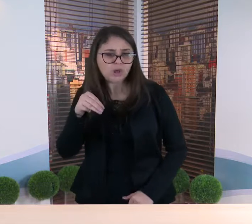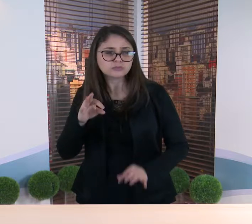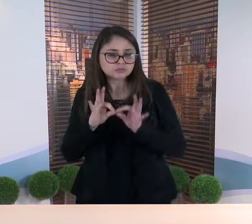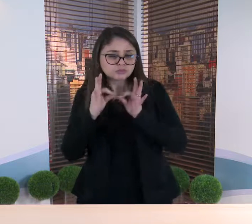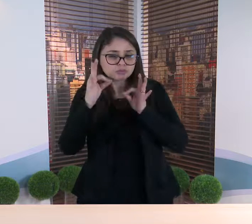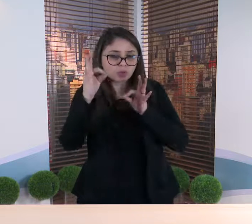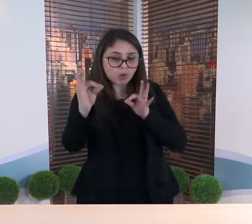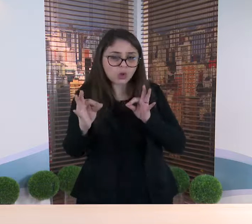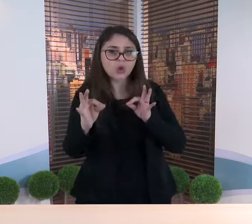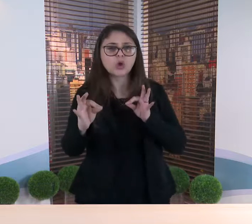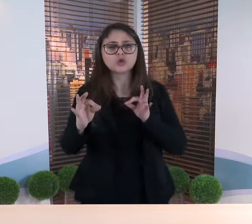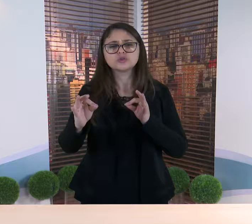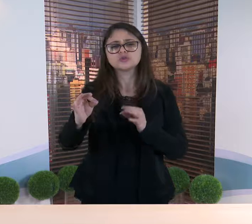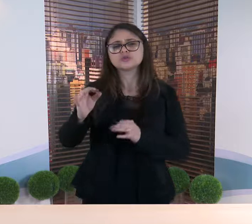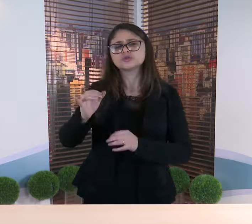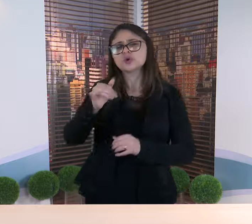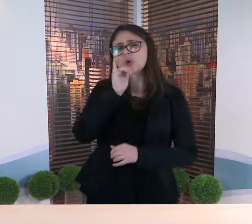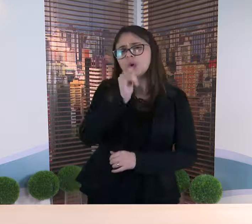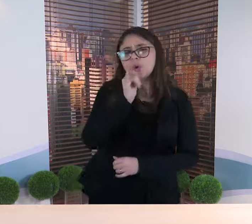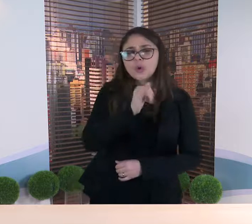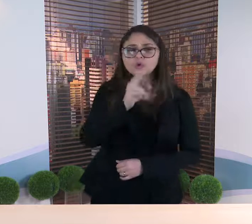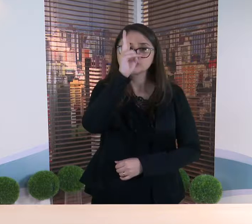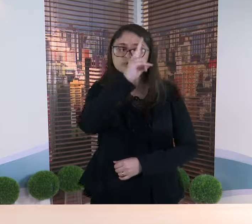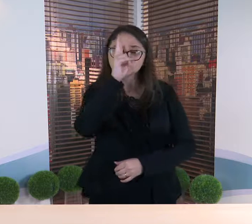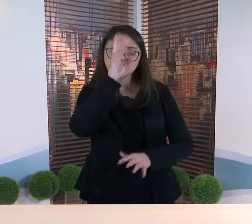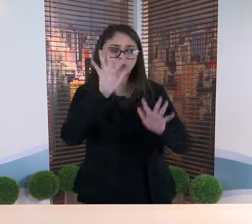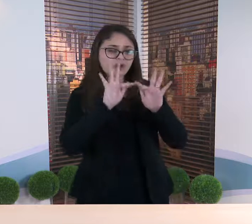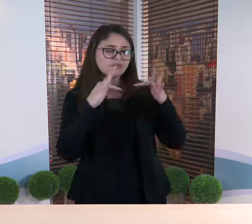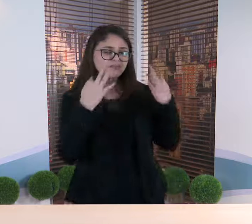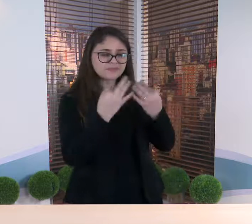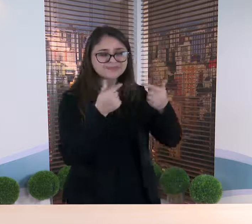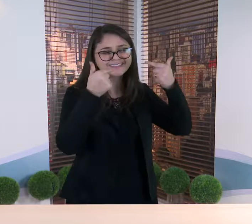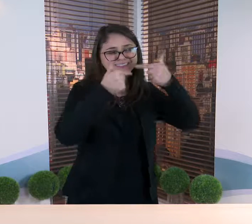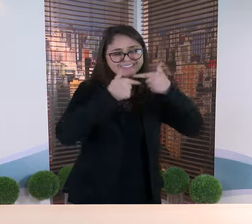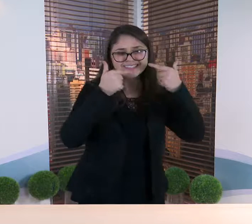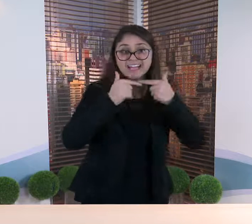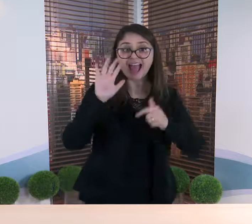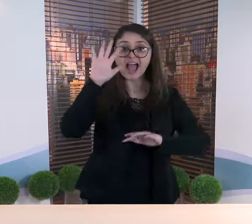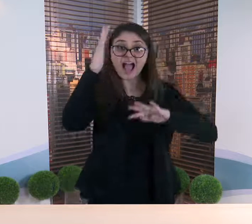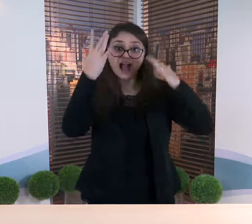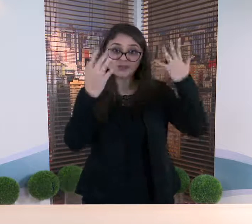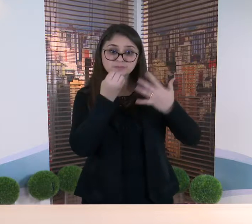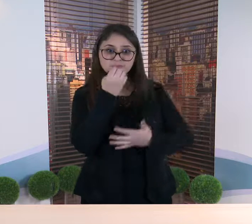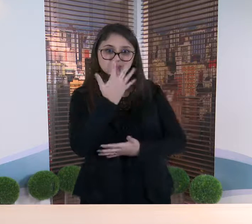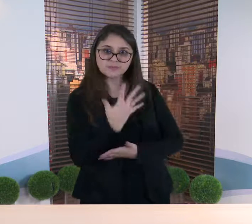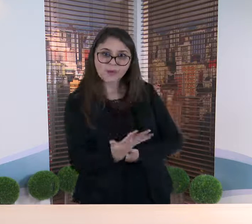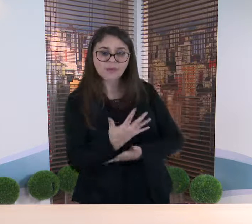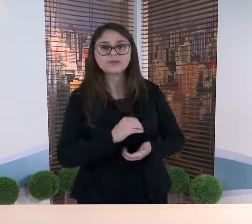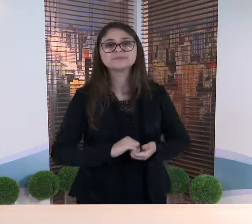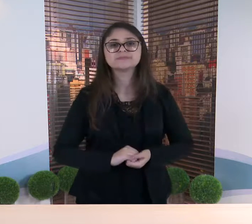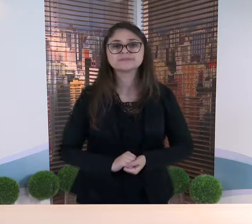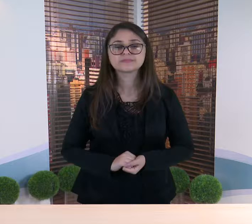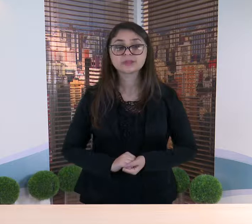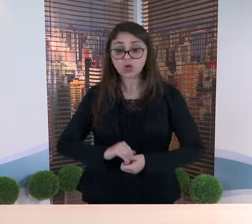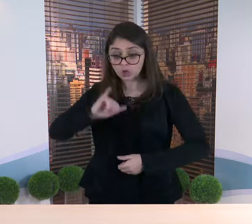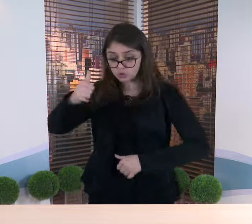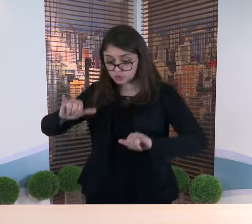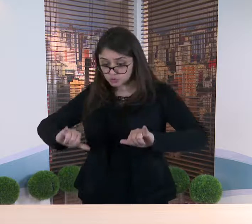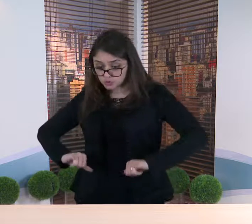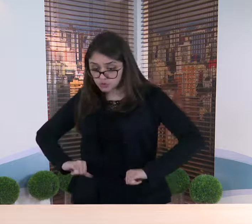contam histórias familiares e riem de alguns acontecimentos recentes. Jó e sua esposa não